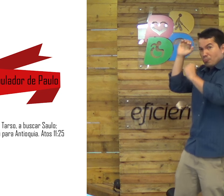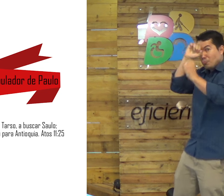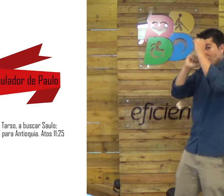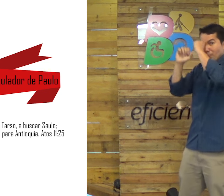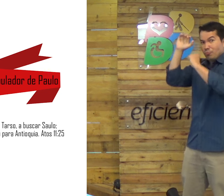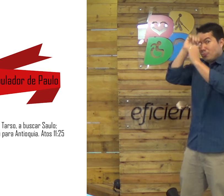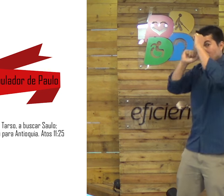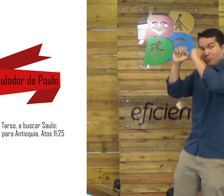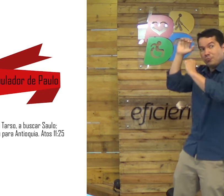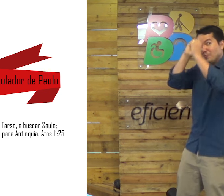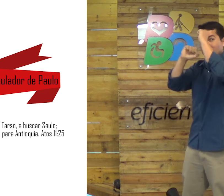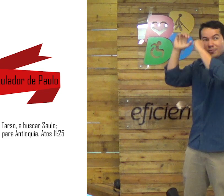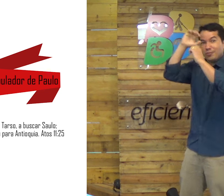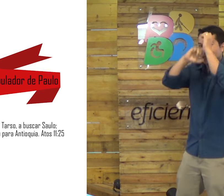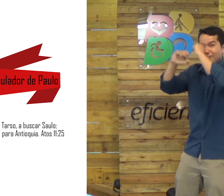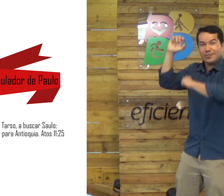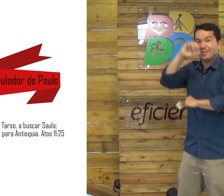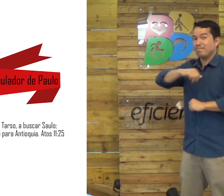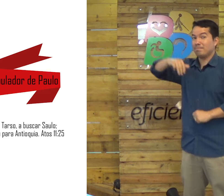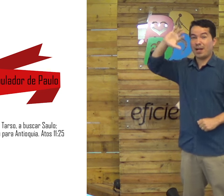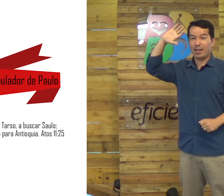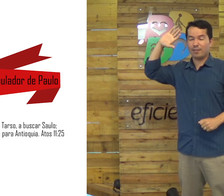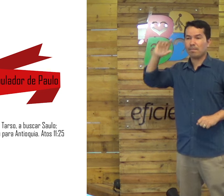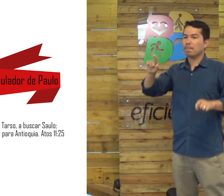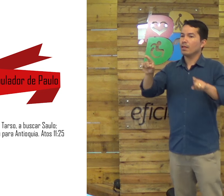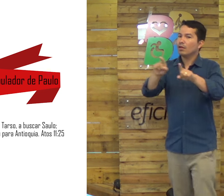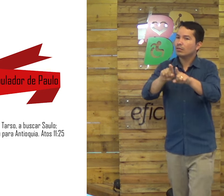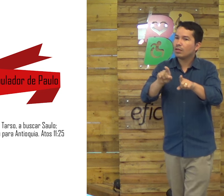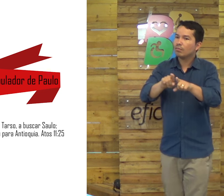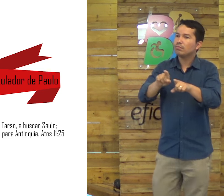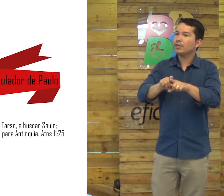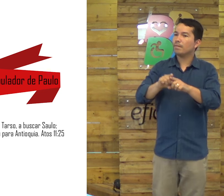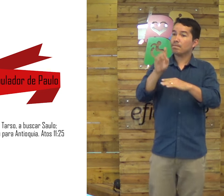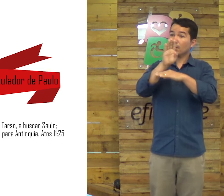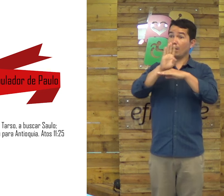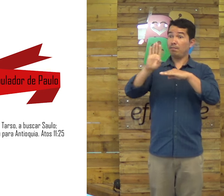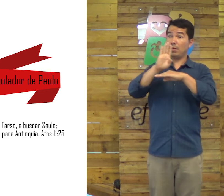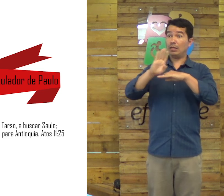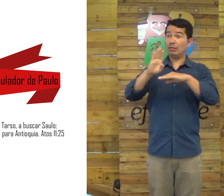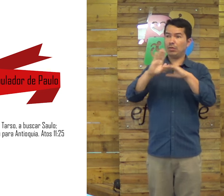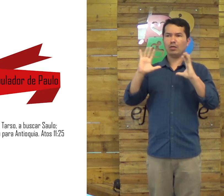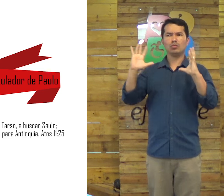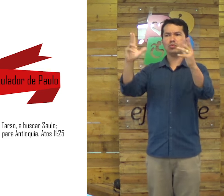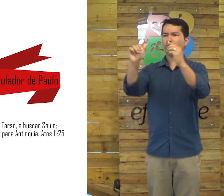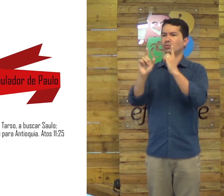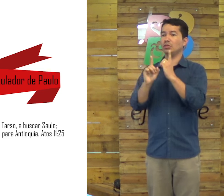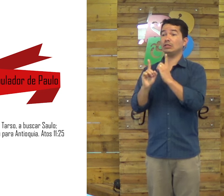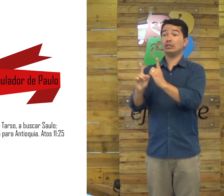começou a aprender, né? Acerca de Jesus, aprendeu muitas coisas. Bernabé,